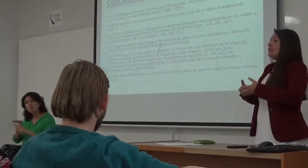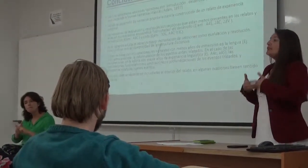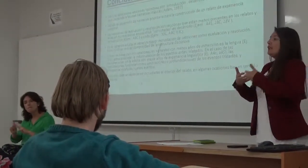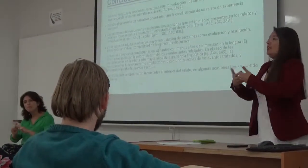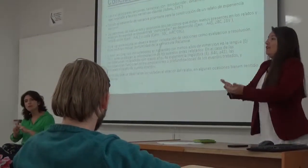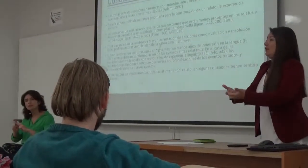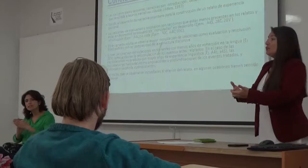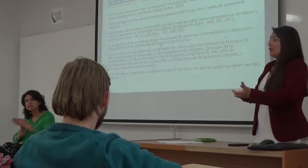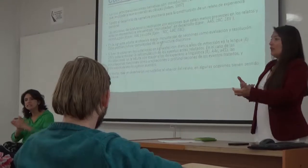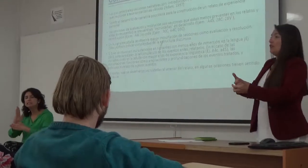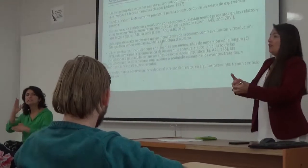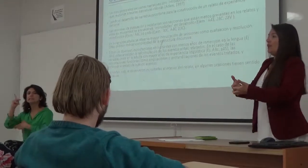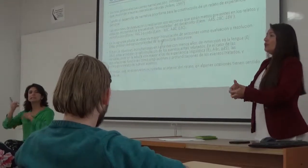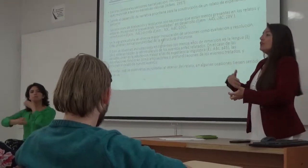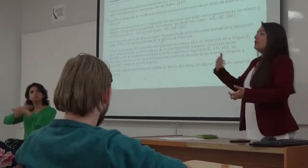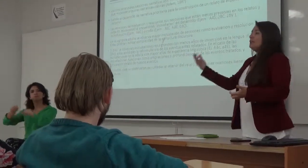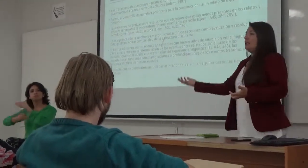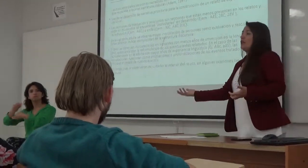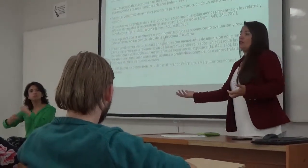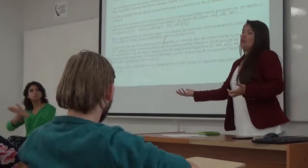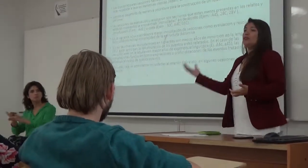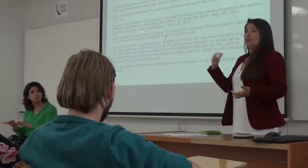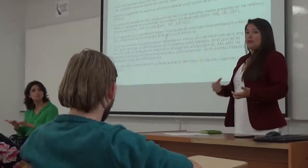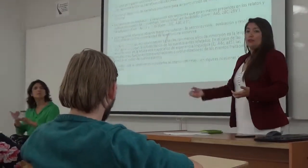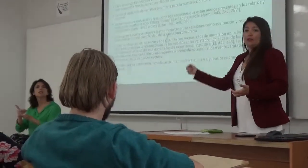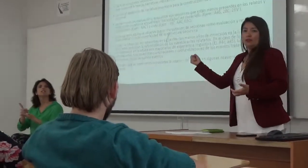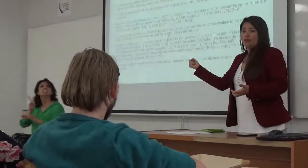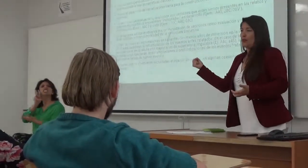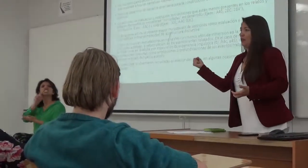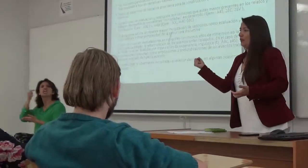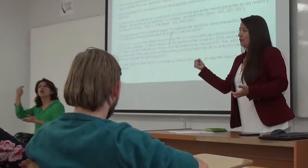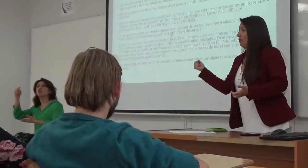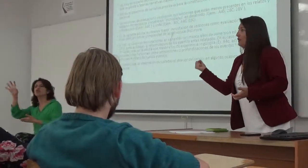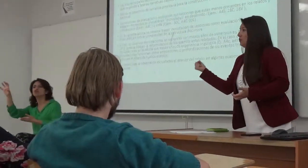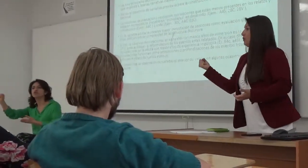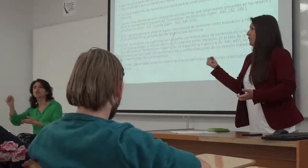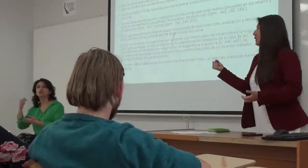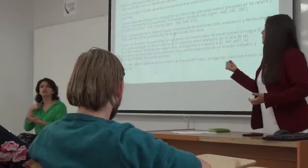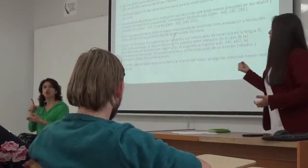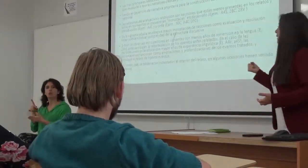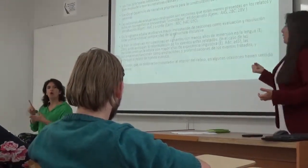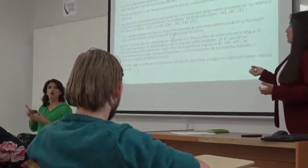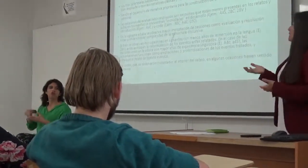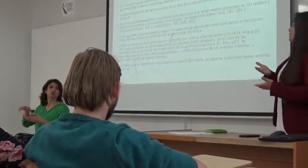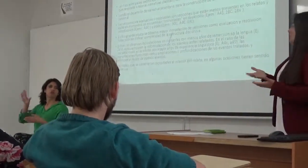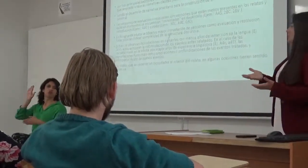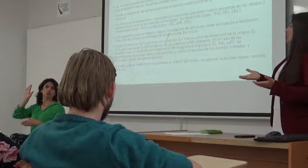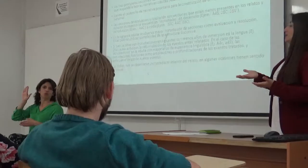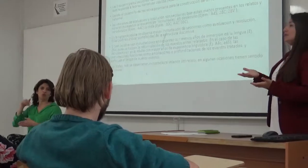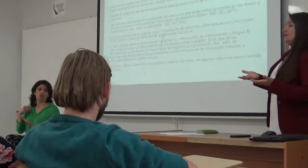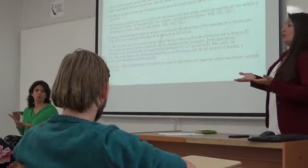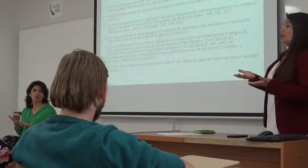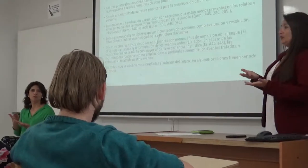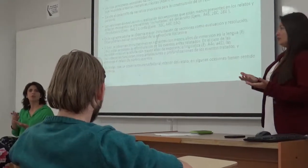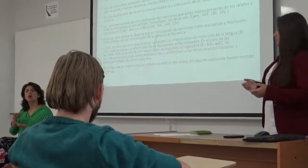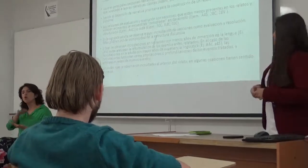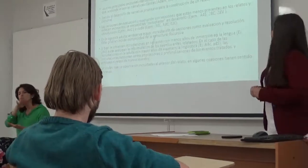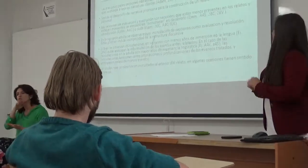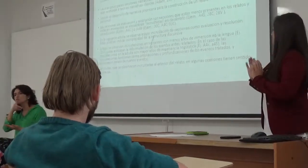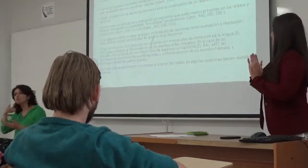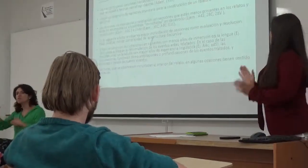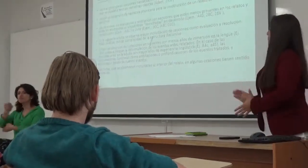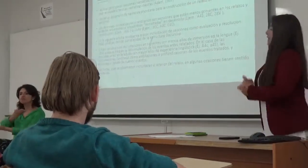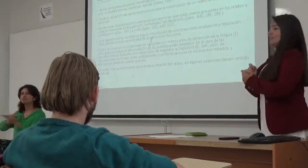interlocutor seguir hablando, seguir interviniendo, sin que otros tomen este turno, por ejemplo, en una situación más de